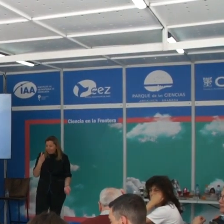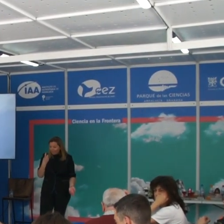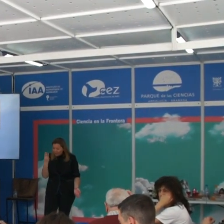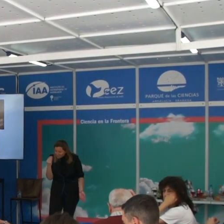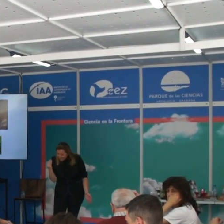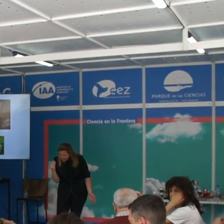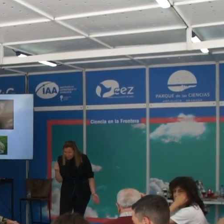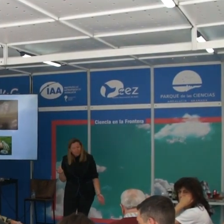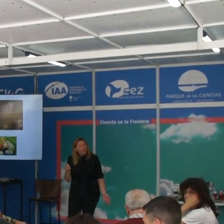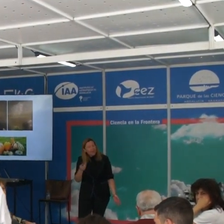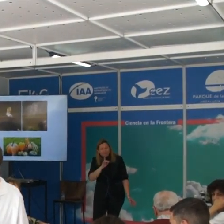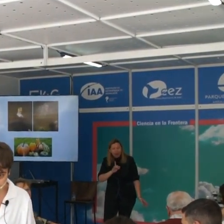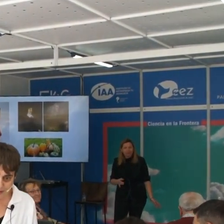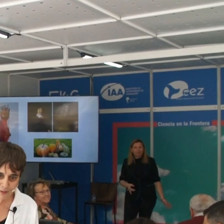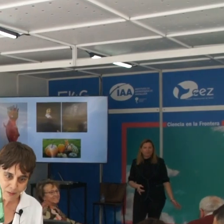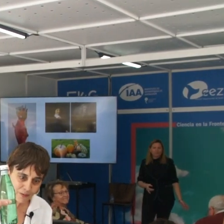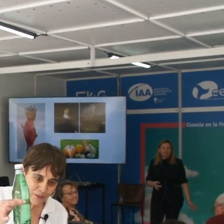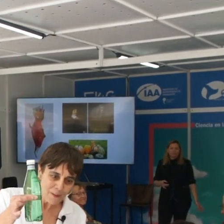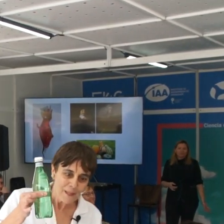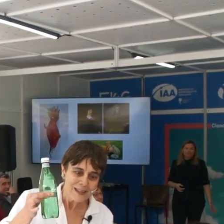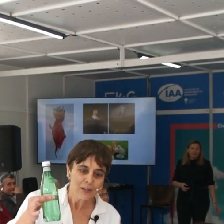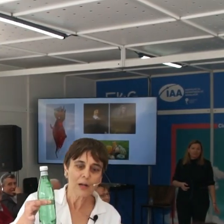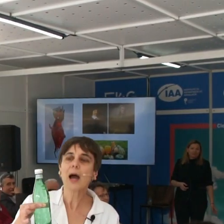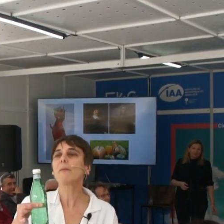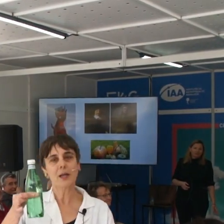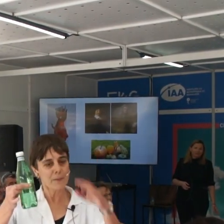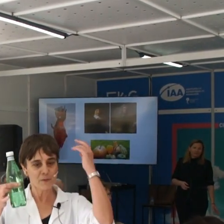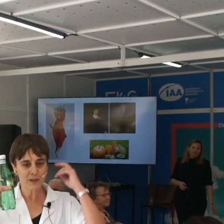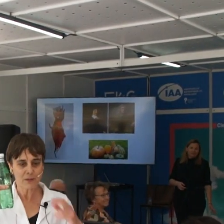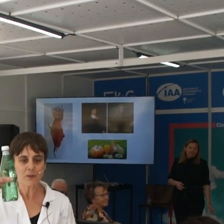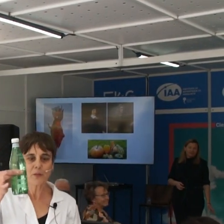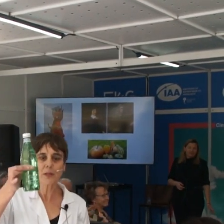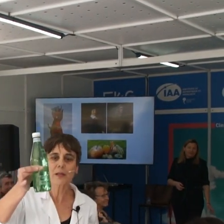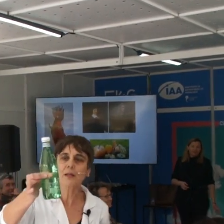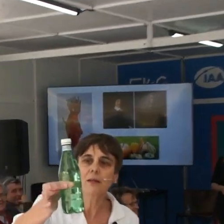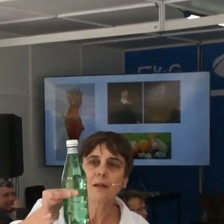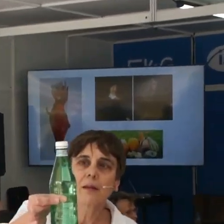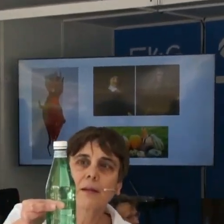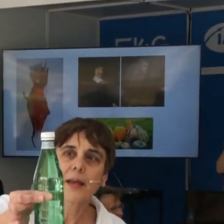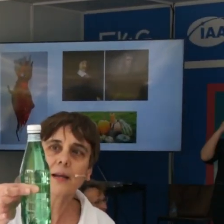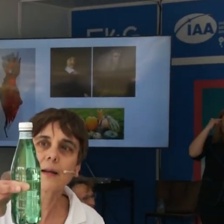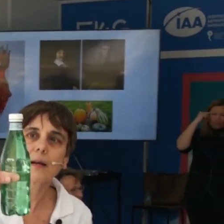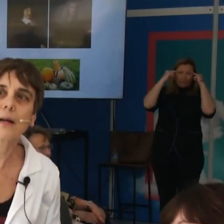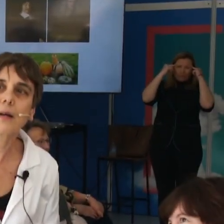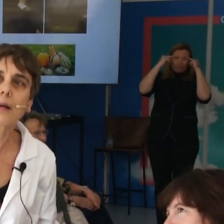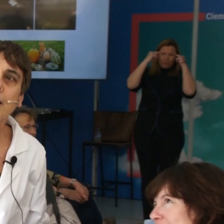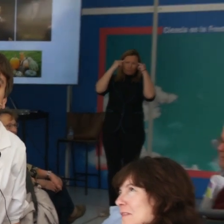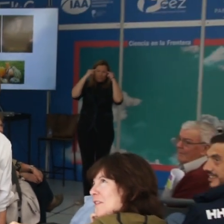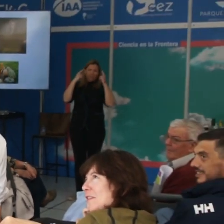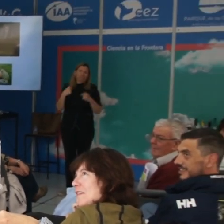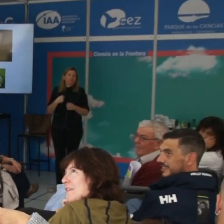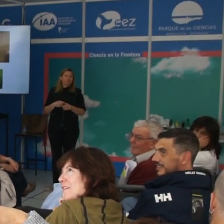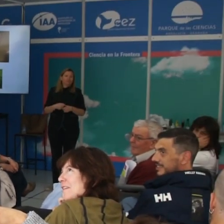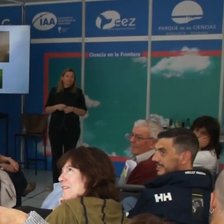Tanta maquinita, es muy mala. ¿Tira del hilito? Yo lo quiero hacer con la mente. Ah, venga, perfecto. Concéntrate. ¿Ya?